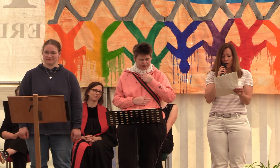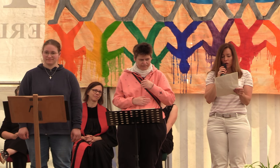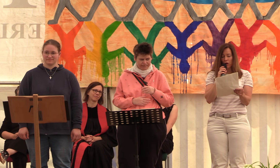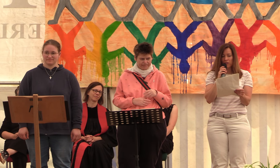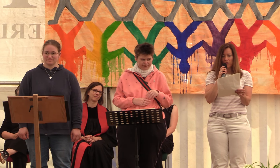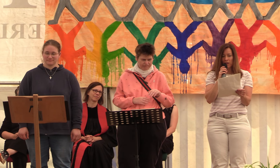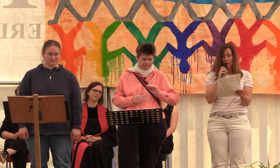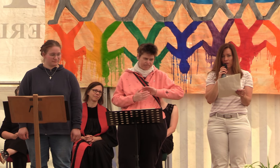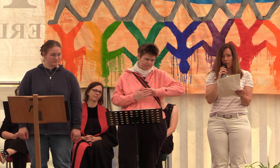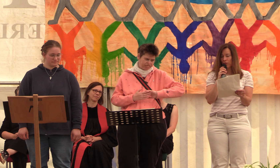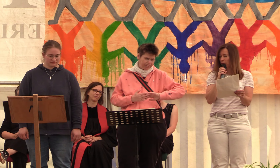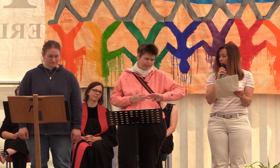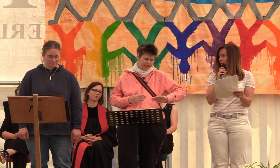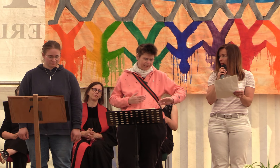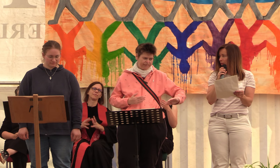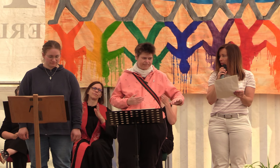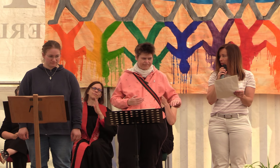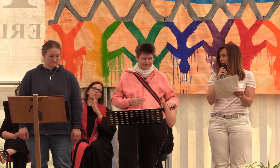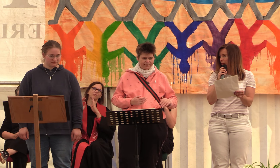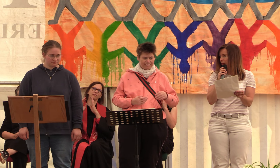Bitte, Gott, hilf.